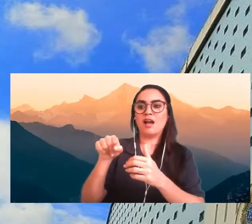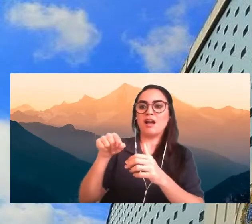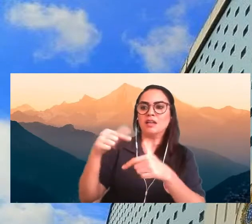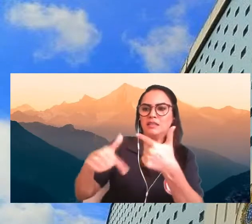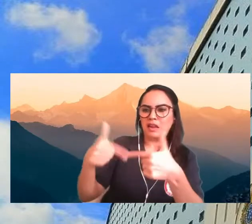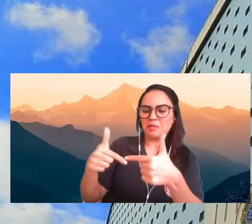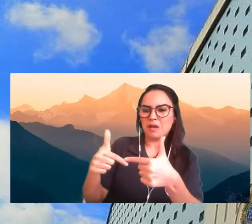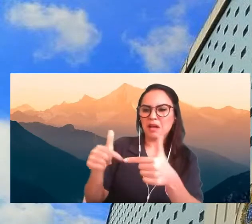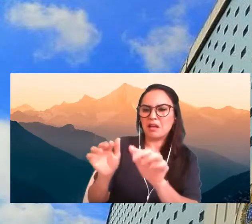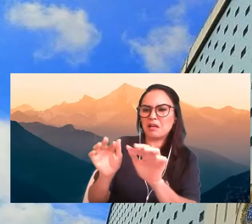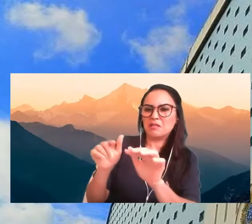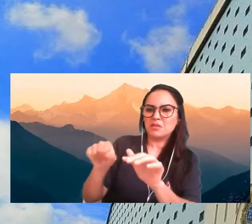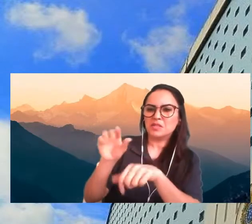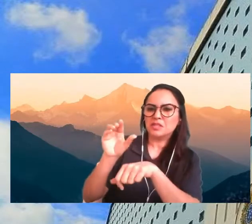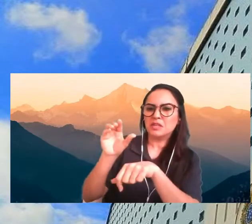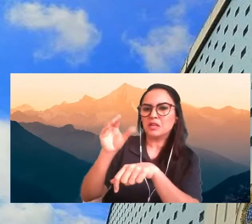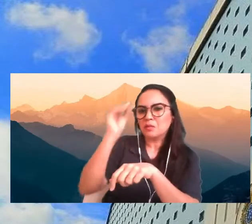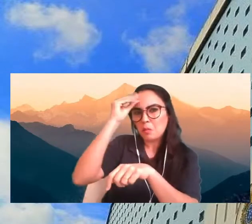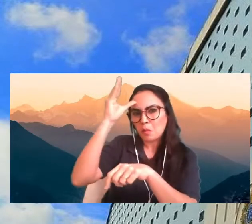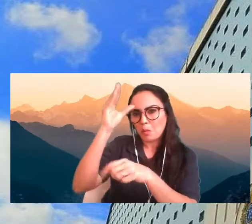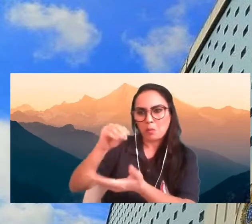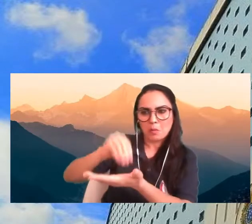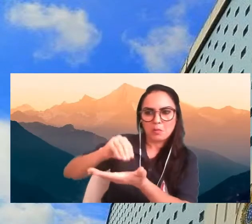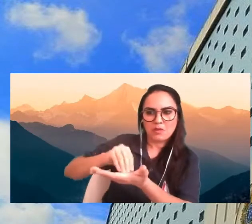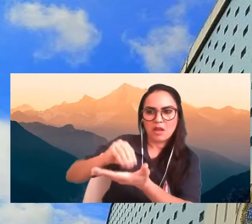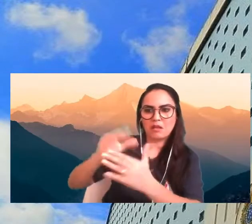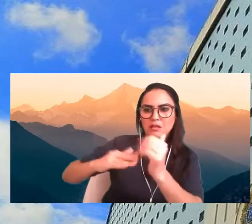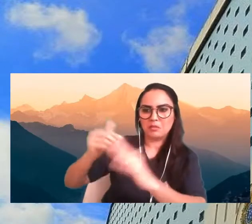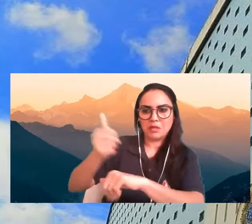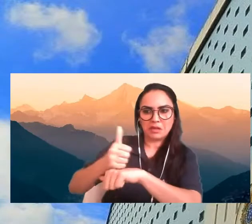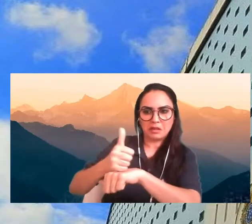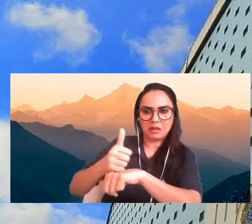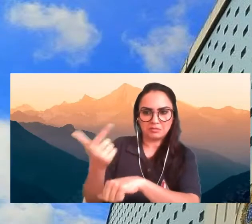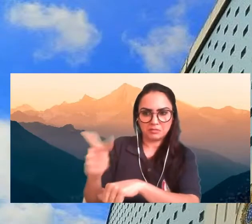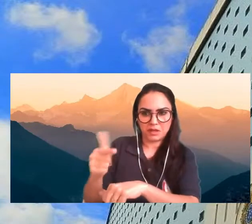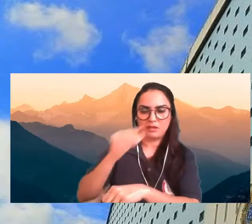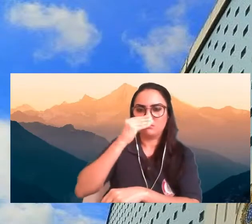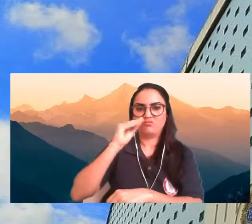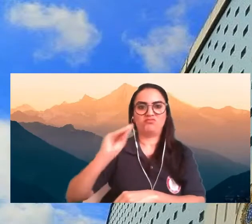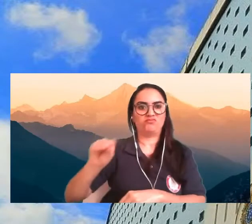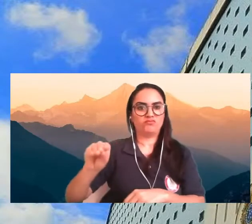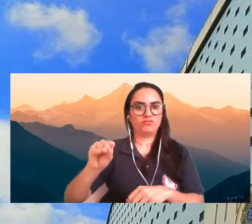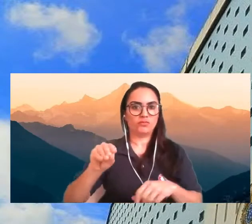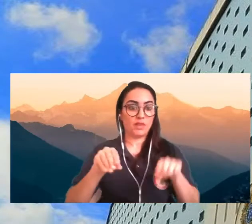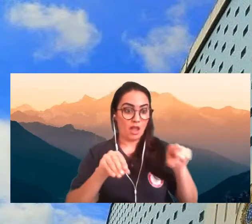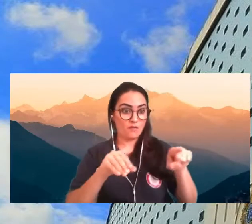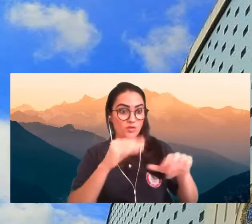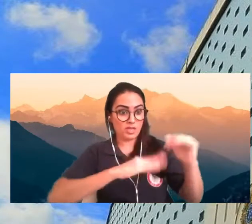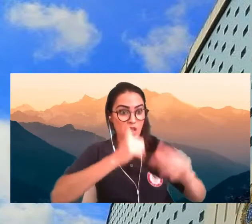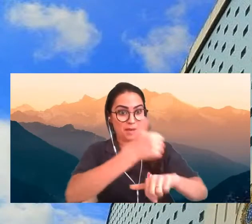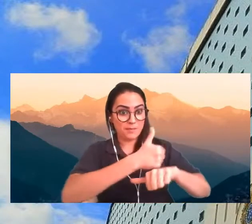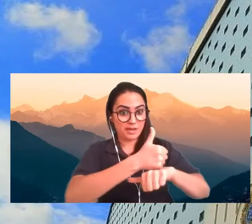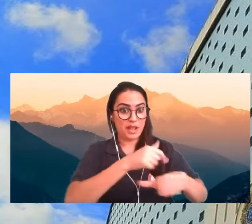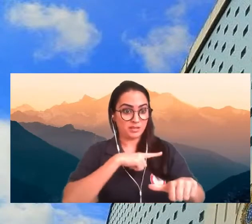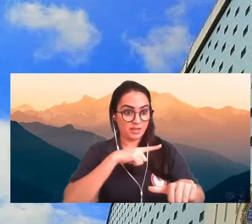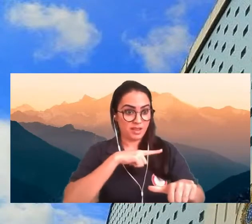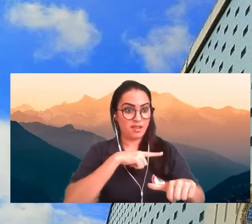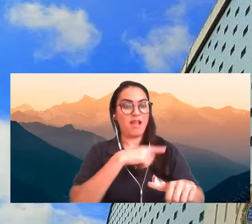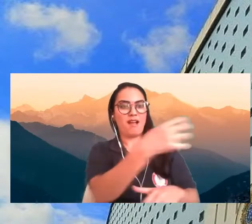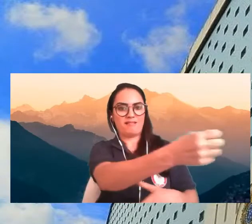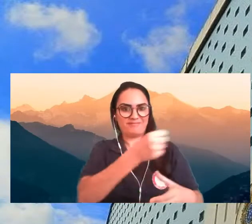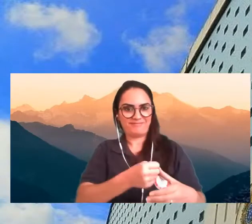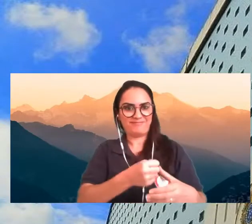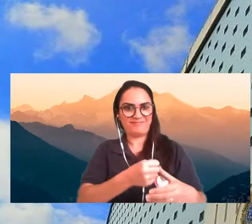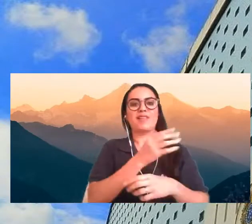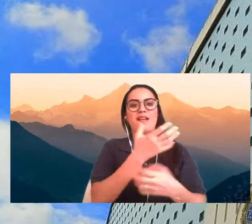são pessoas altamente qualificadas, mas eles são pouquíssimos em cada empresa. O que existe em abundância é o trabalho simples,